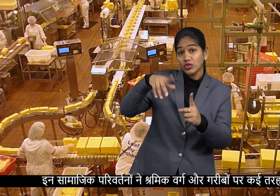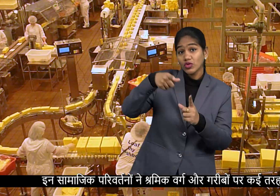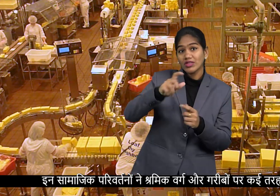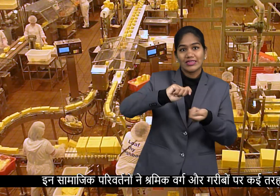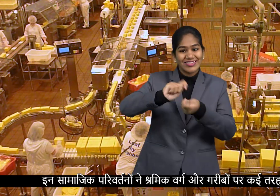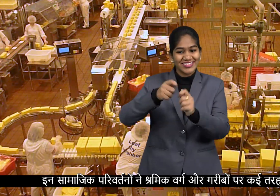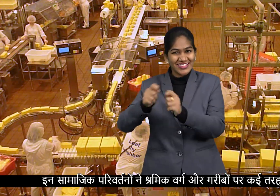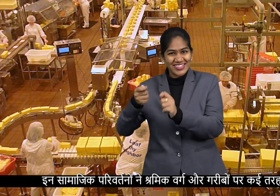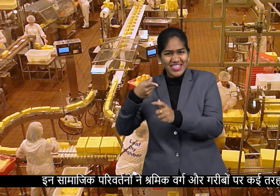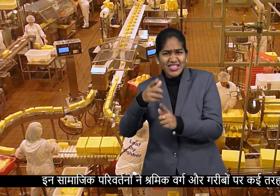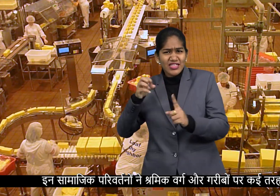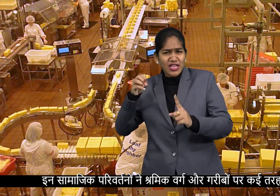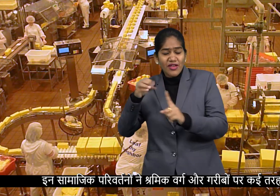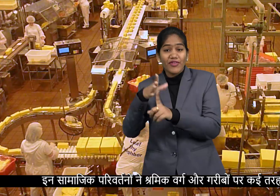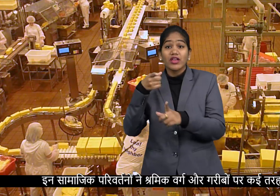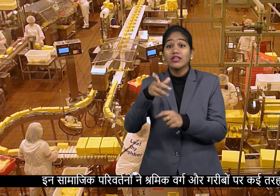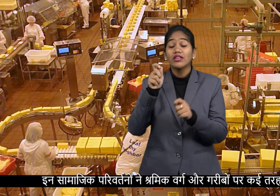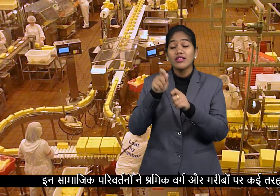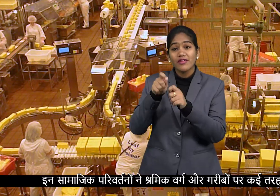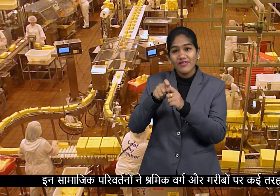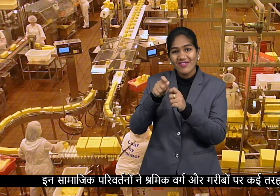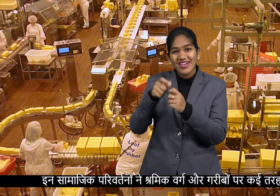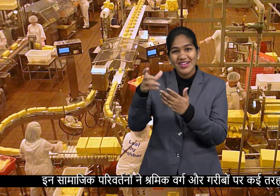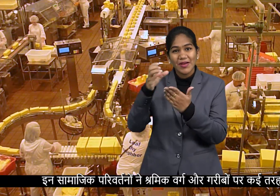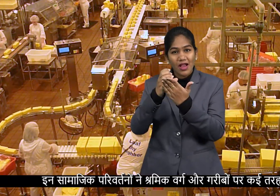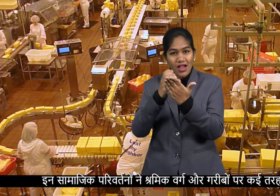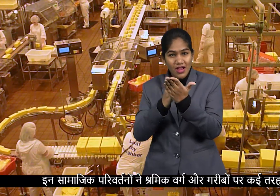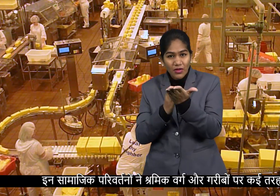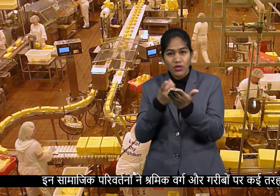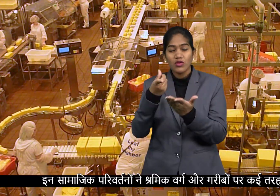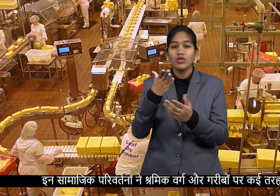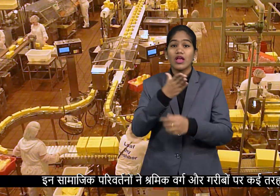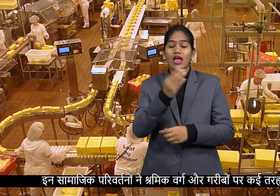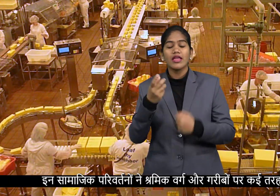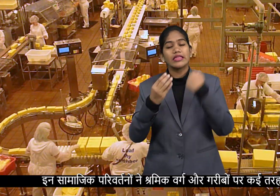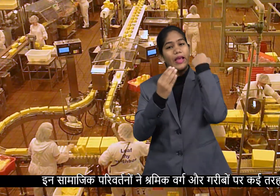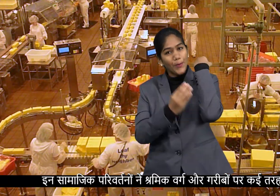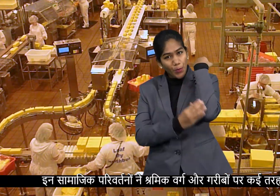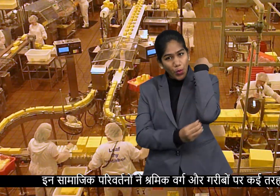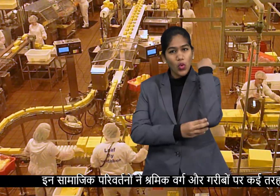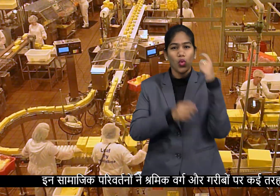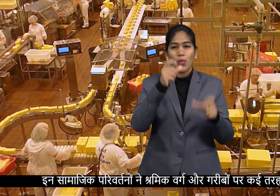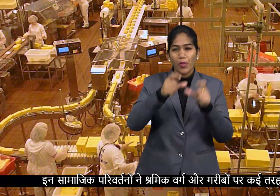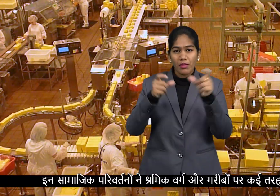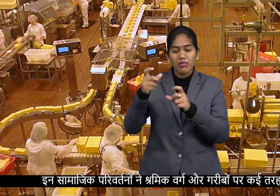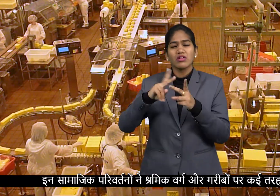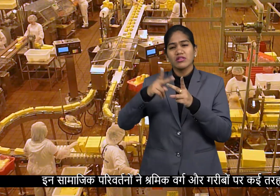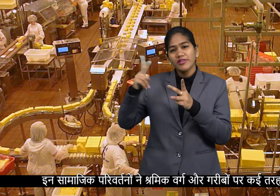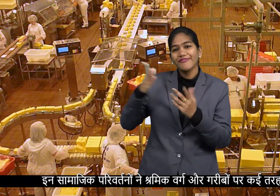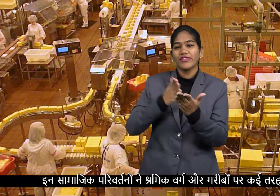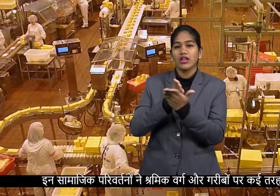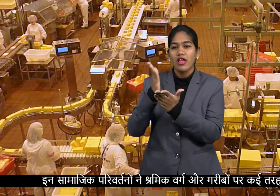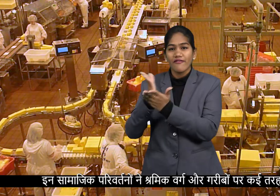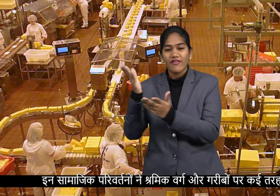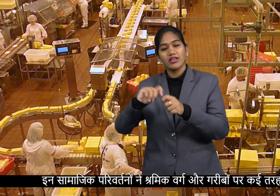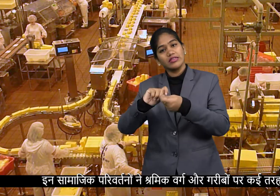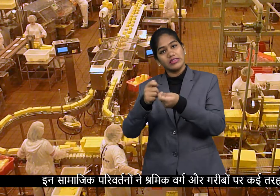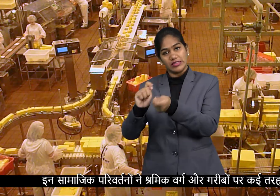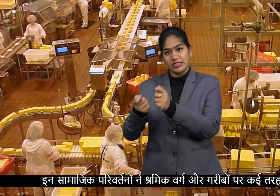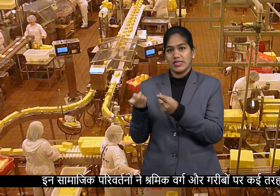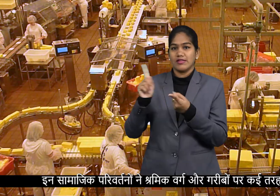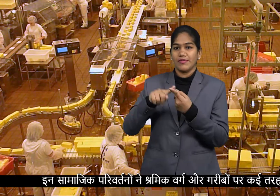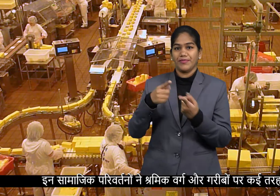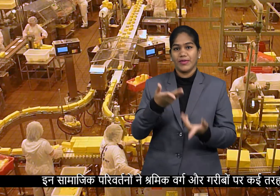सामाजिक परिवर्तनों ने श्रमिक वर्ग और गरीबों पर कई तरह से असर डाला।